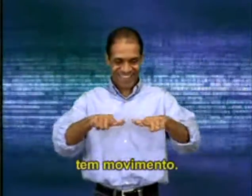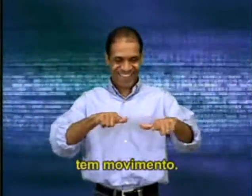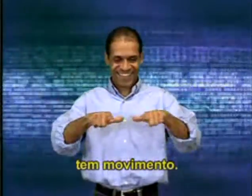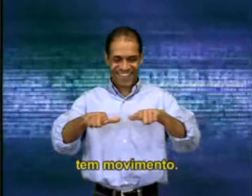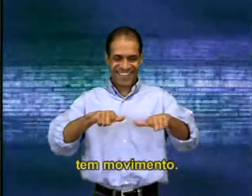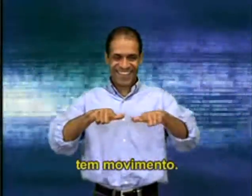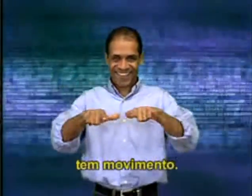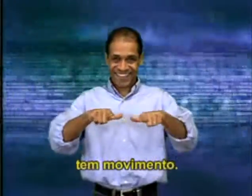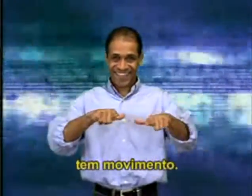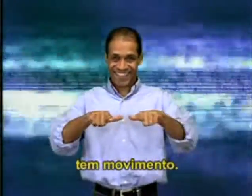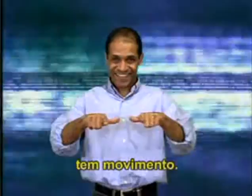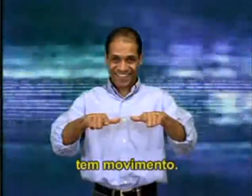Tem um movimento.